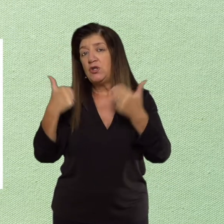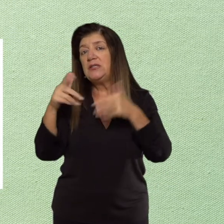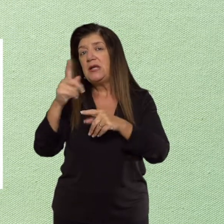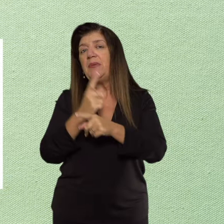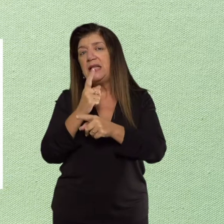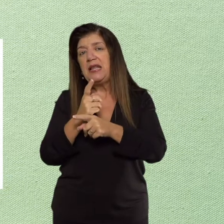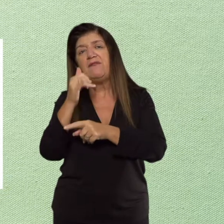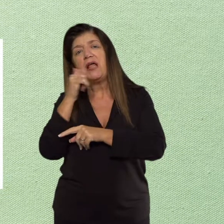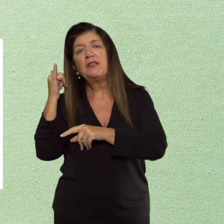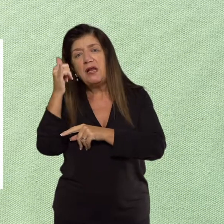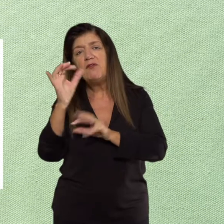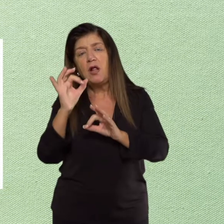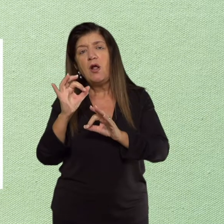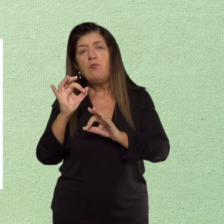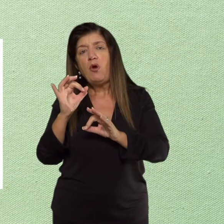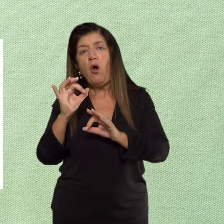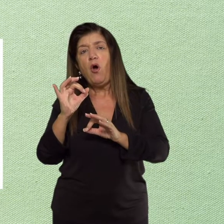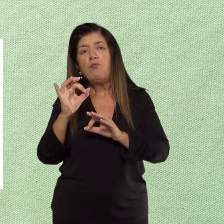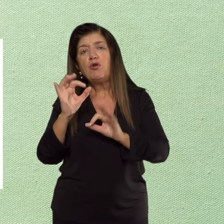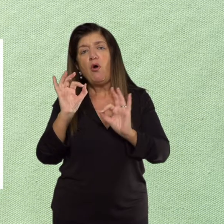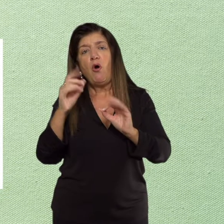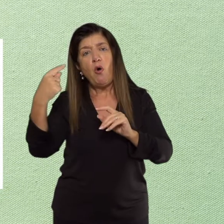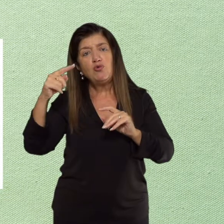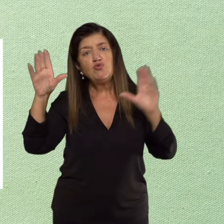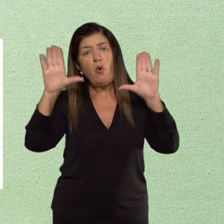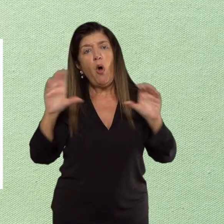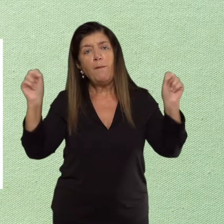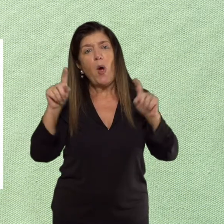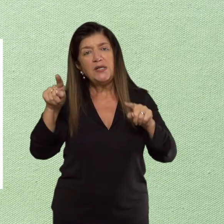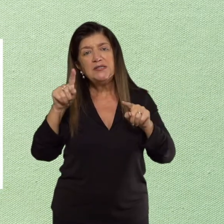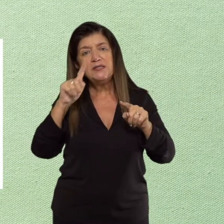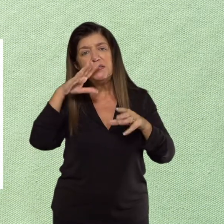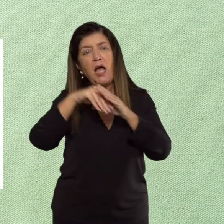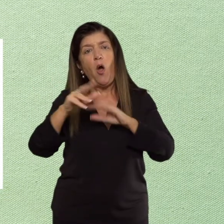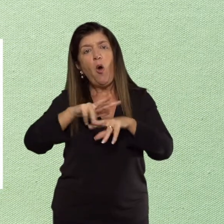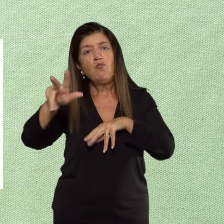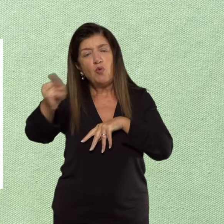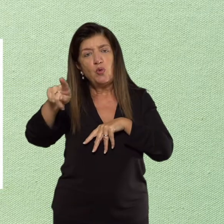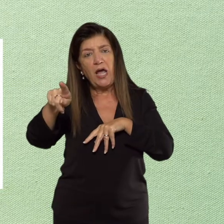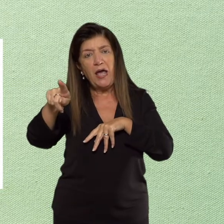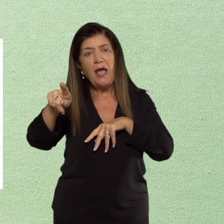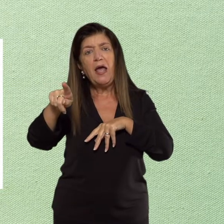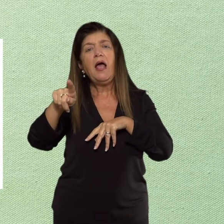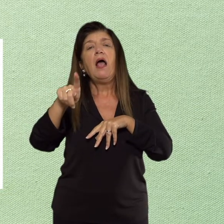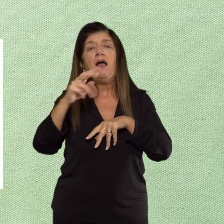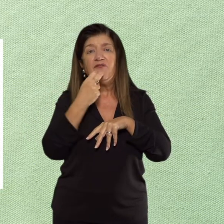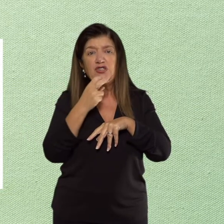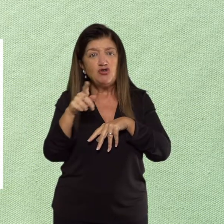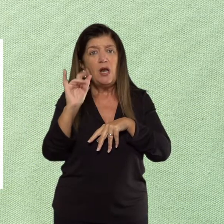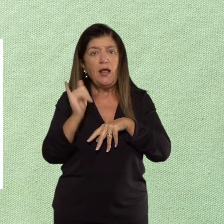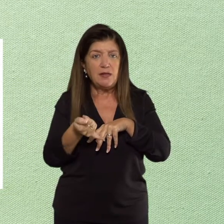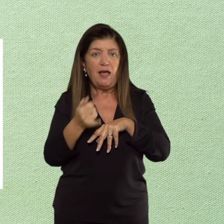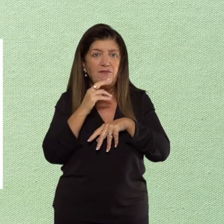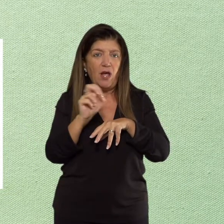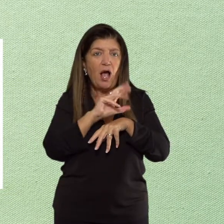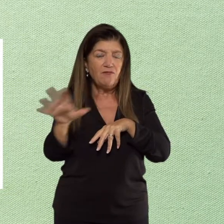polizia urbana e fare comunque multare questo sistema di comportamento, perché poi alla fine